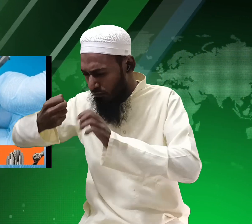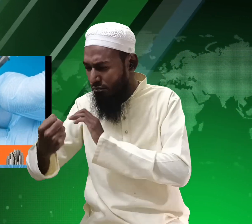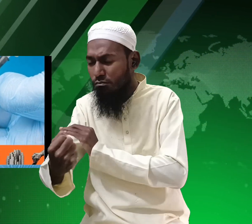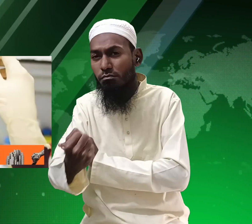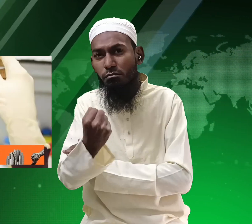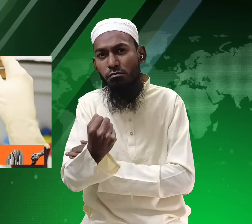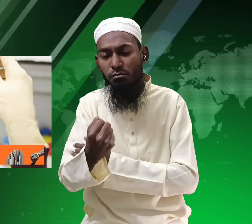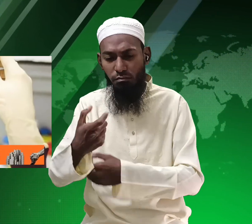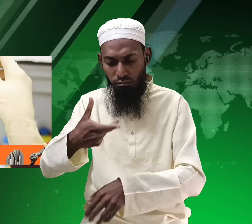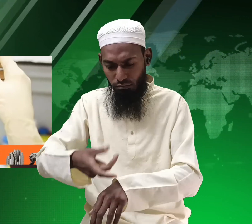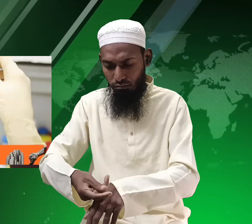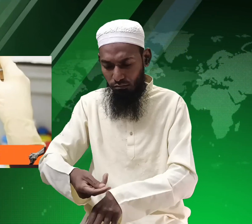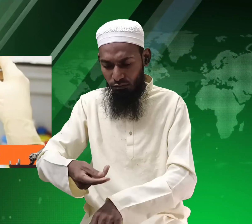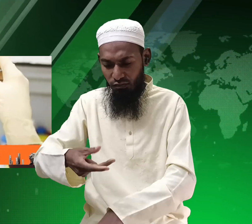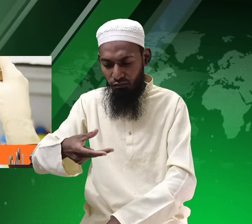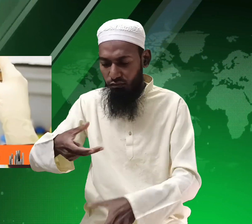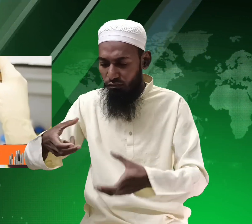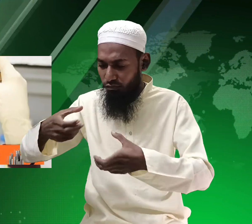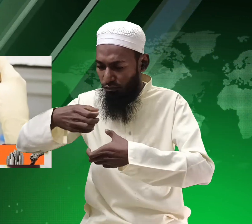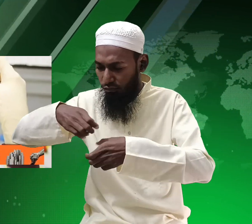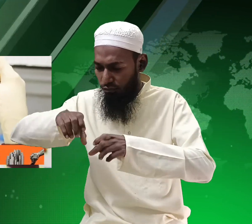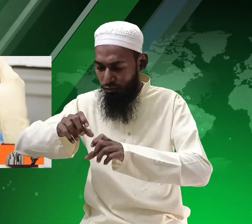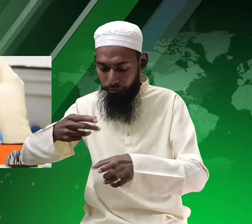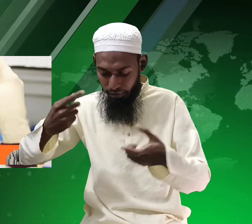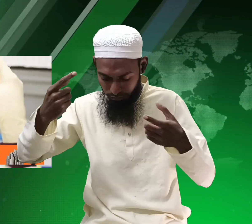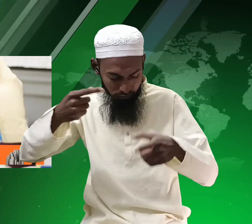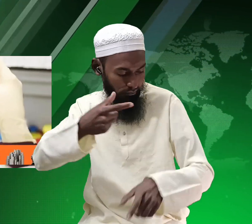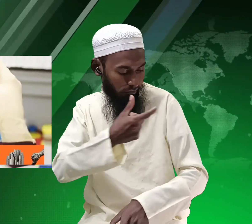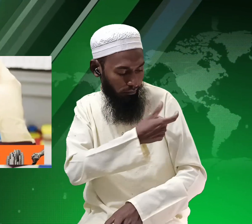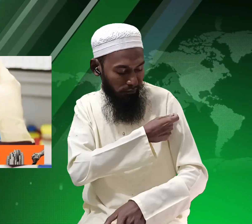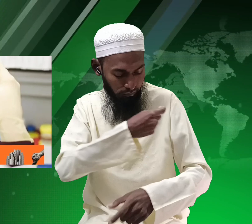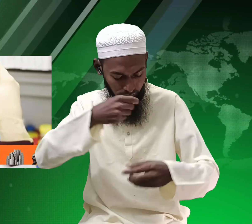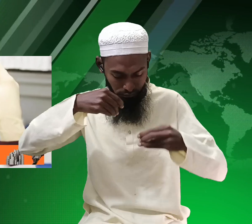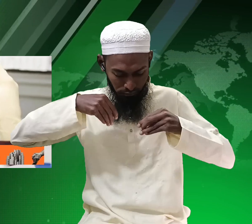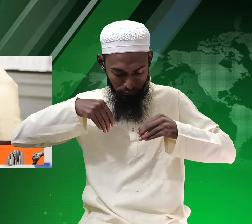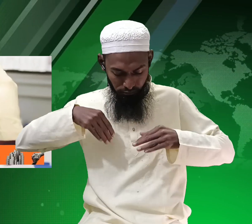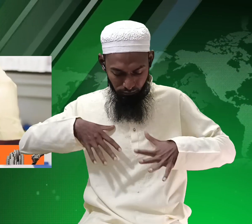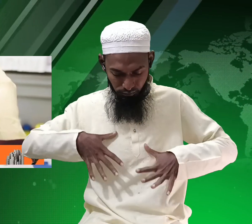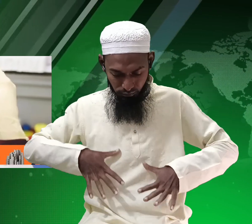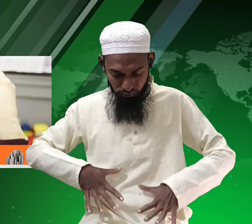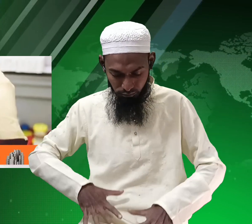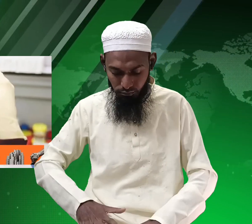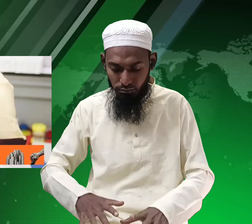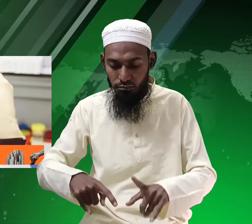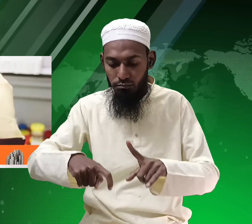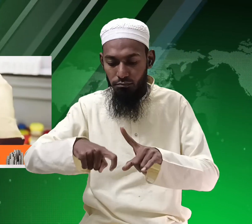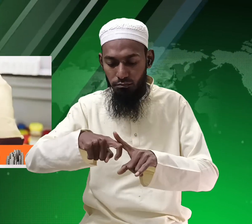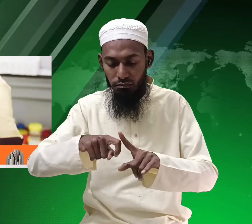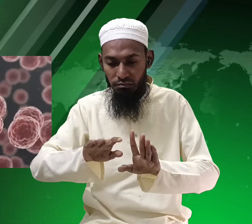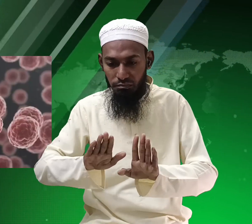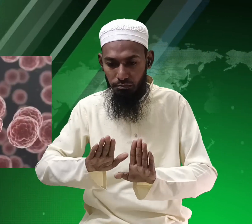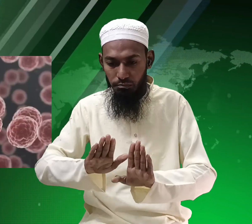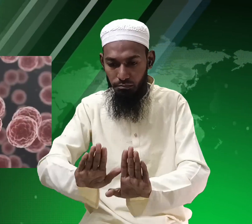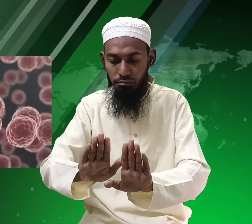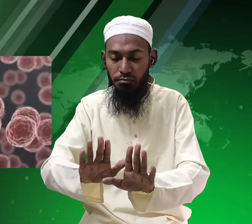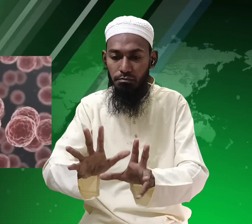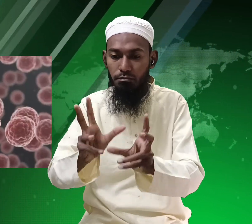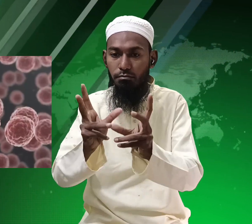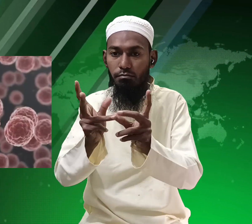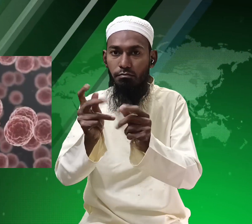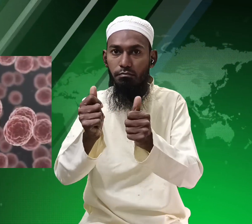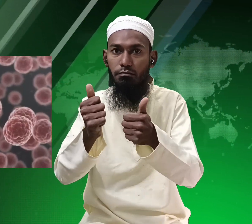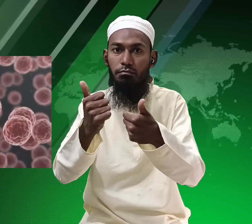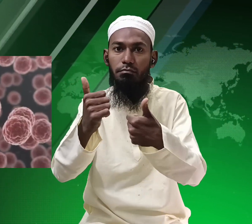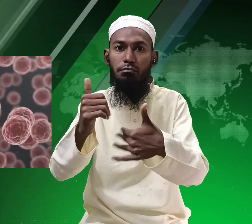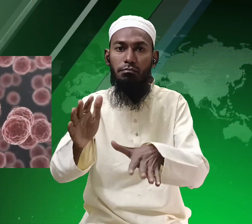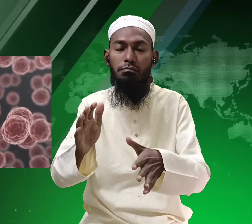প্রোটিন ব্যবহৃত হয়েছে, যা মানবদেহে প্রবেশ করার পর ক্যান্সার সৃষ্টির জন্য দায়ী কোষগুলোকে ধ্বংস করার জন্য রোগ